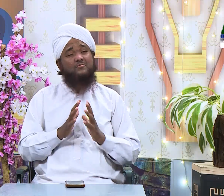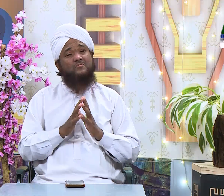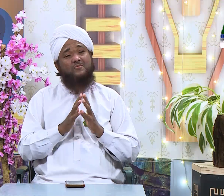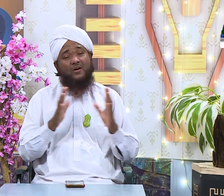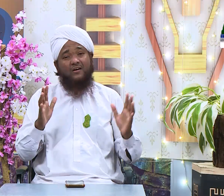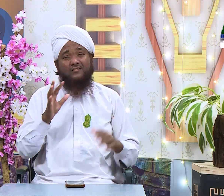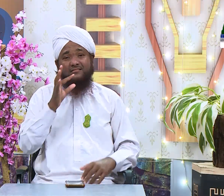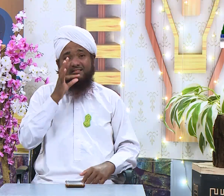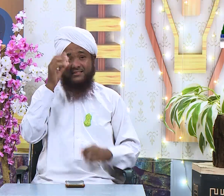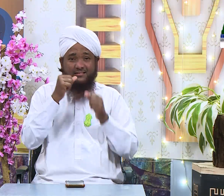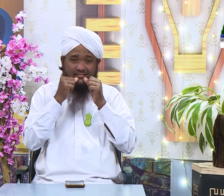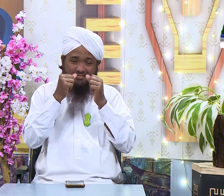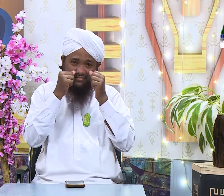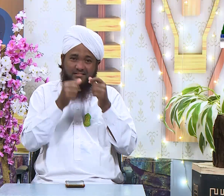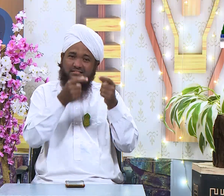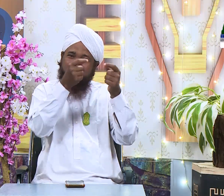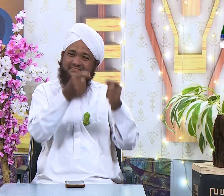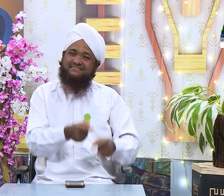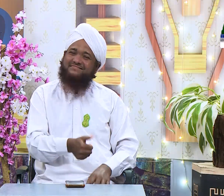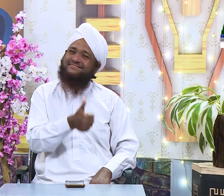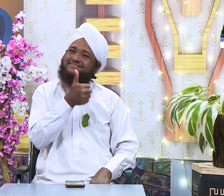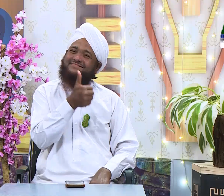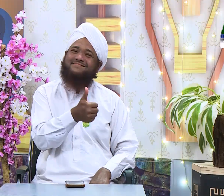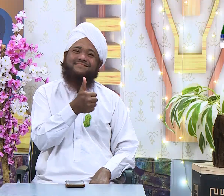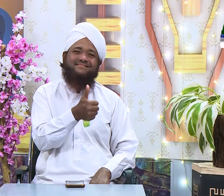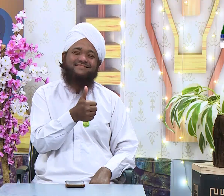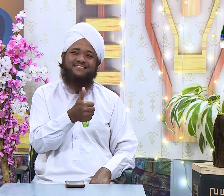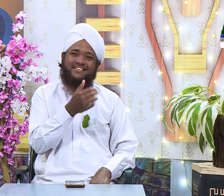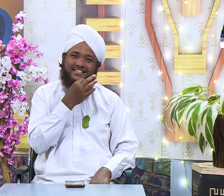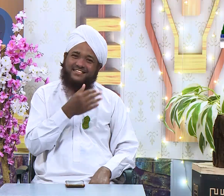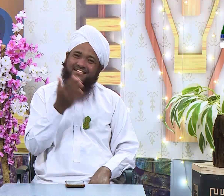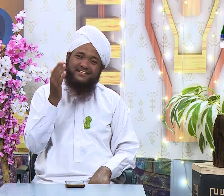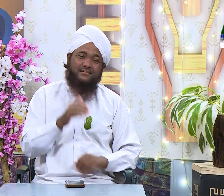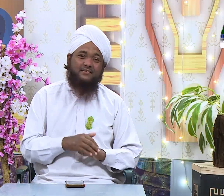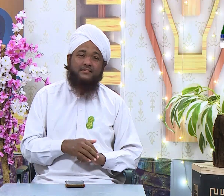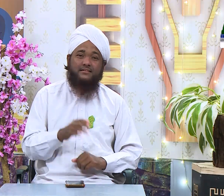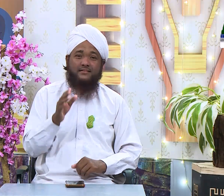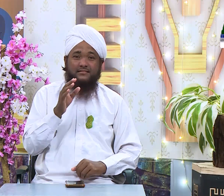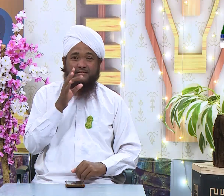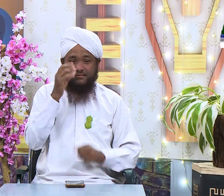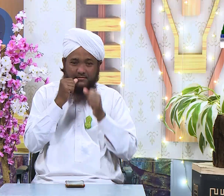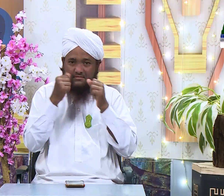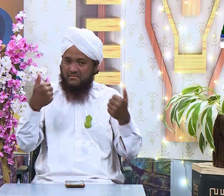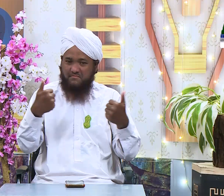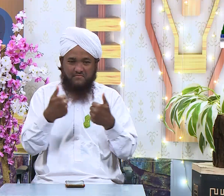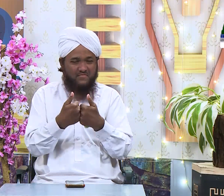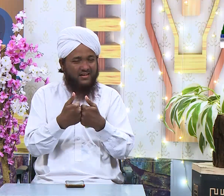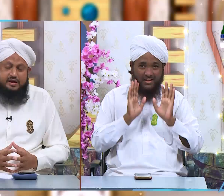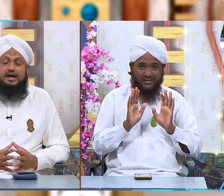تو اپنی مثال آپ ہے، اور اس پہ بھی نبی پاک صلی اللہ تعالیٰ علیہ وسلم کی نہ مثل پیارے اسلامی بھائیوں ہمیں ملتی ہے۔ ہم نے